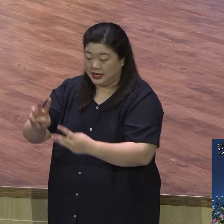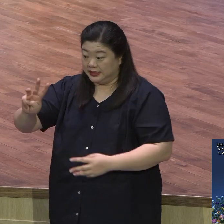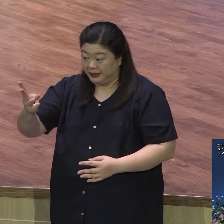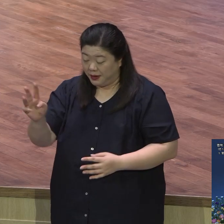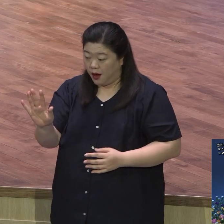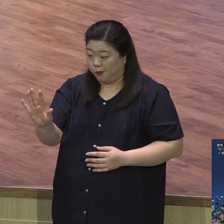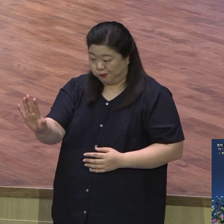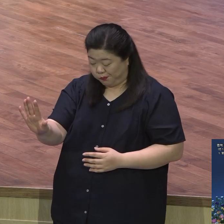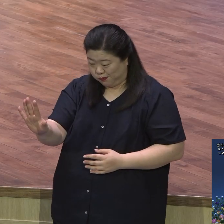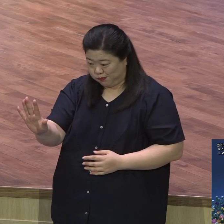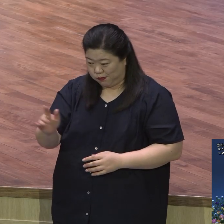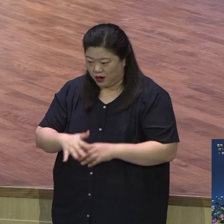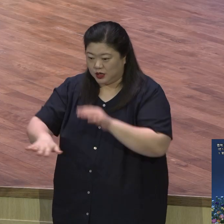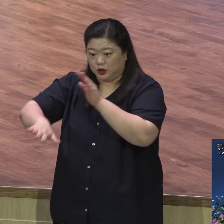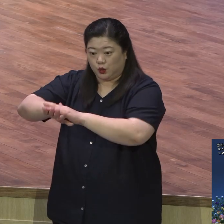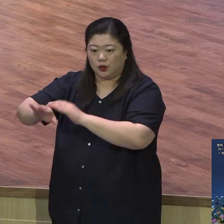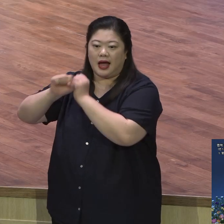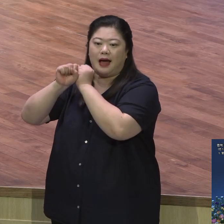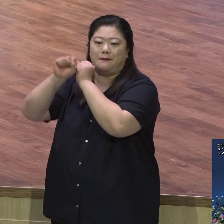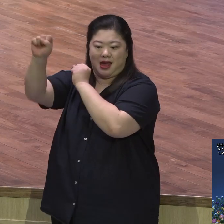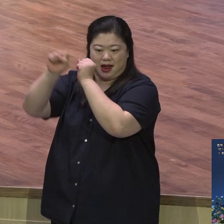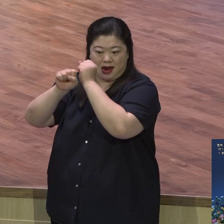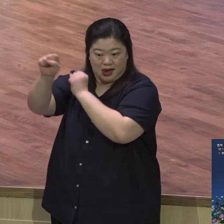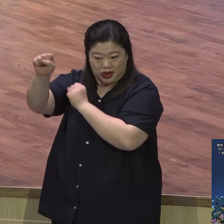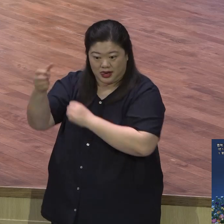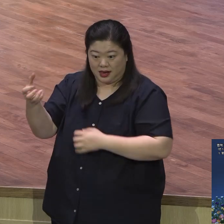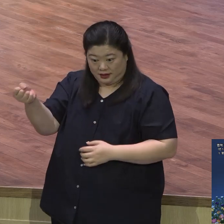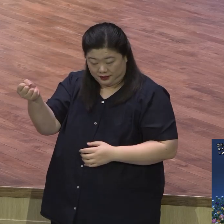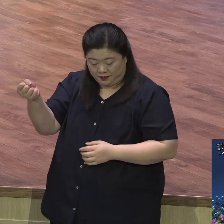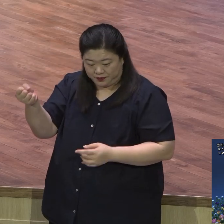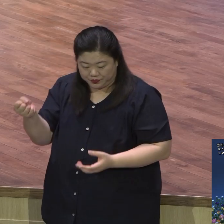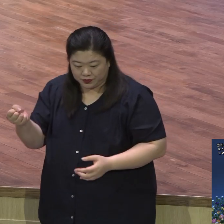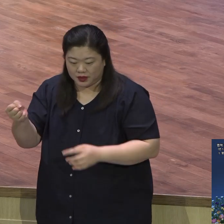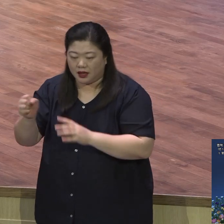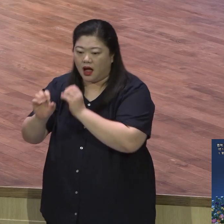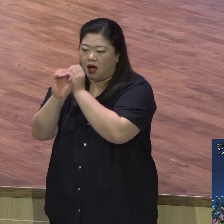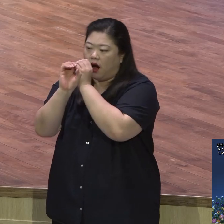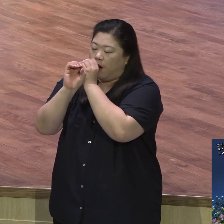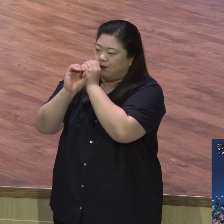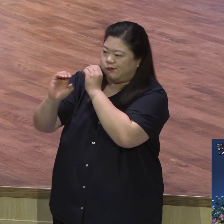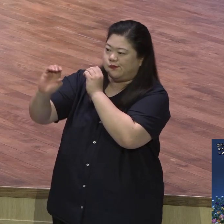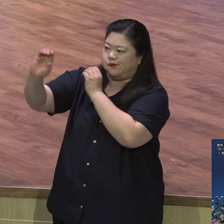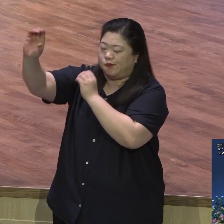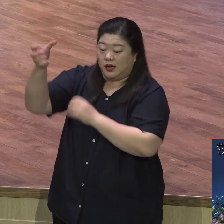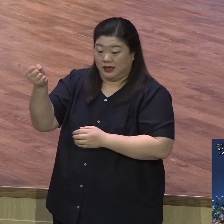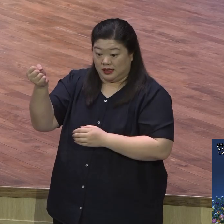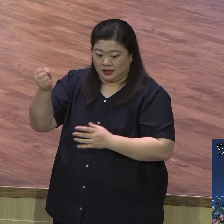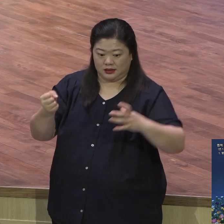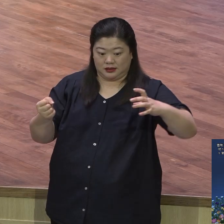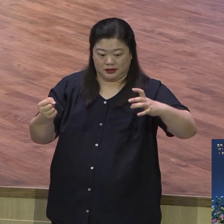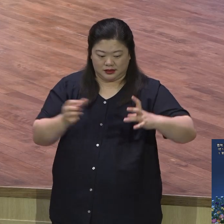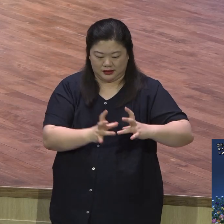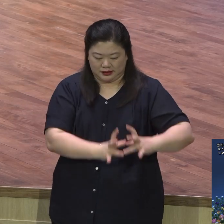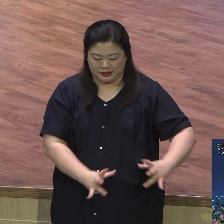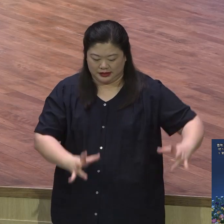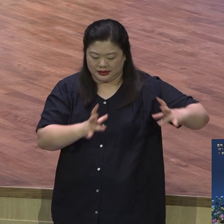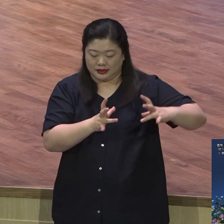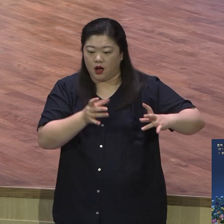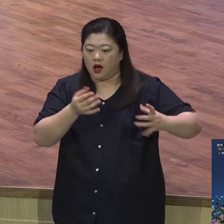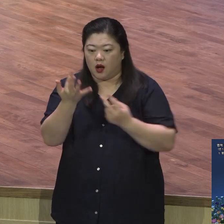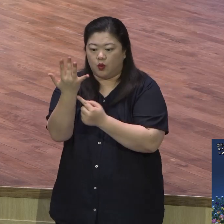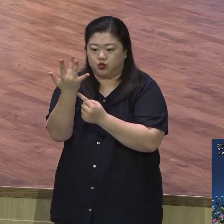한 손에는 나팔 한 손에는 각 손에 나팔을 탁 하고 한 손에는 빈 항아리 그 속에 햇불을